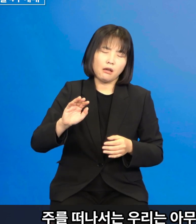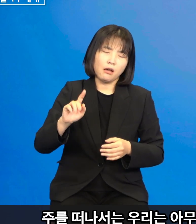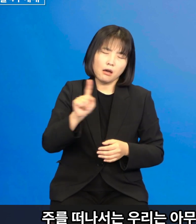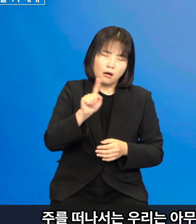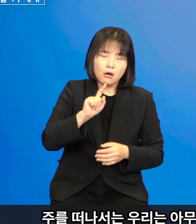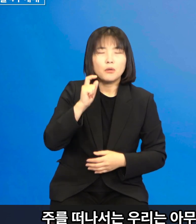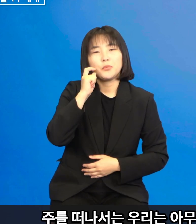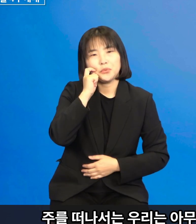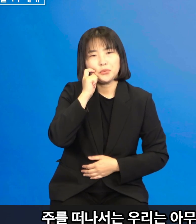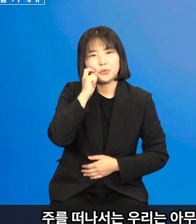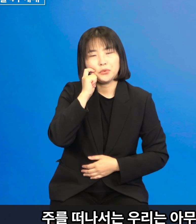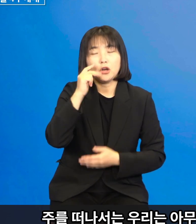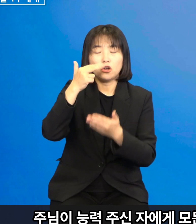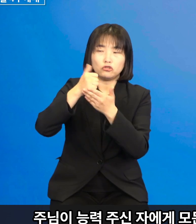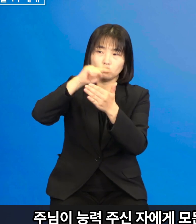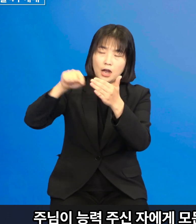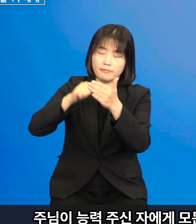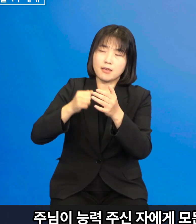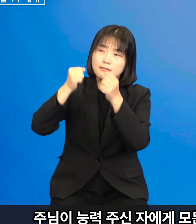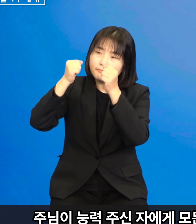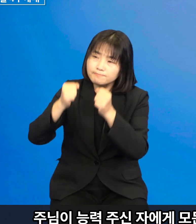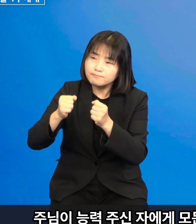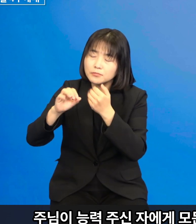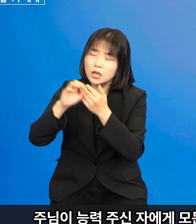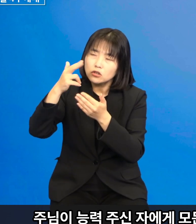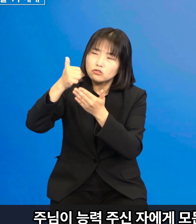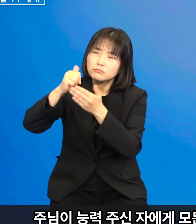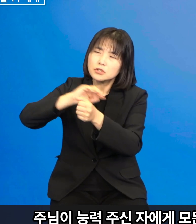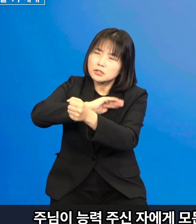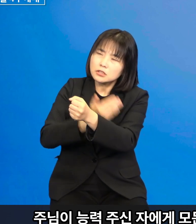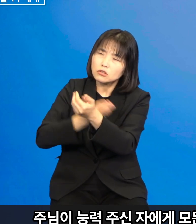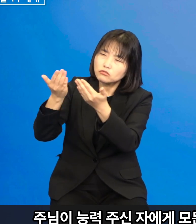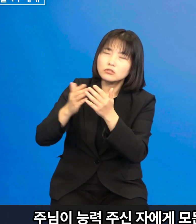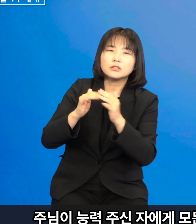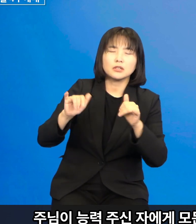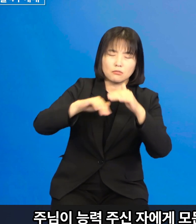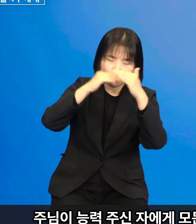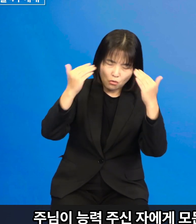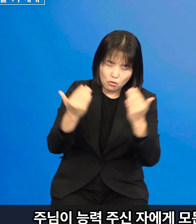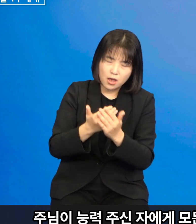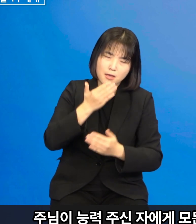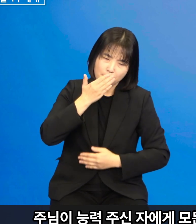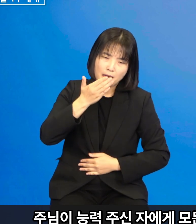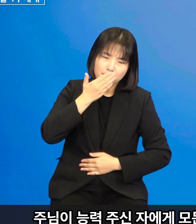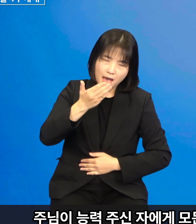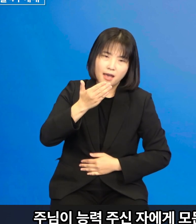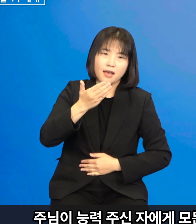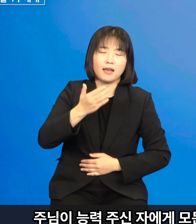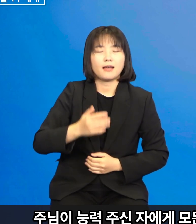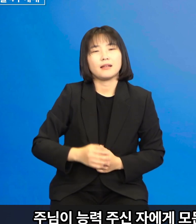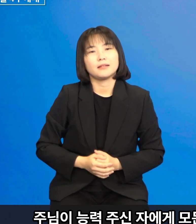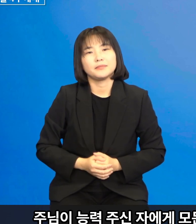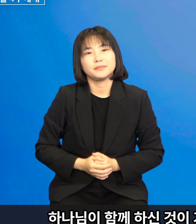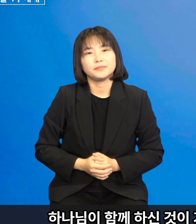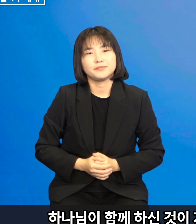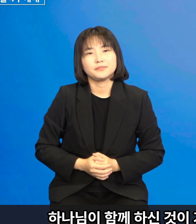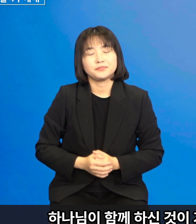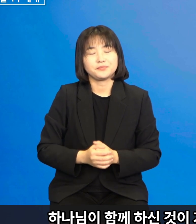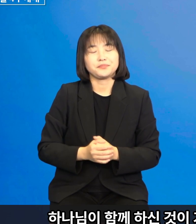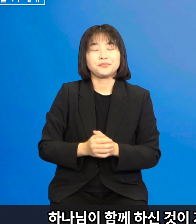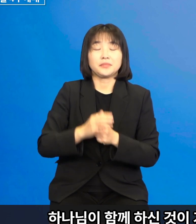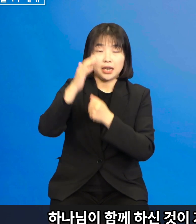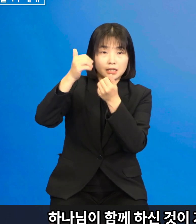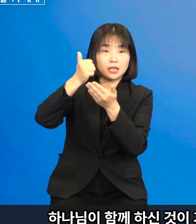없지만 주 안에 있으면 주님이 능력 주신 자에게 모든 것을 할 수 있는 능력을 주십니다.